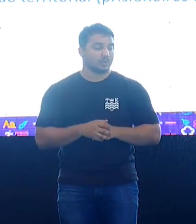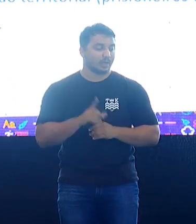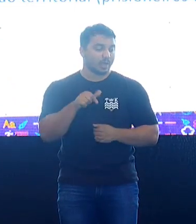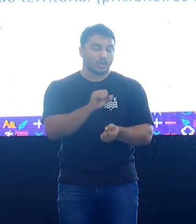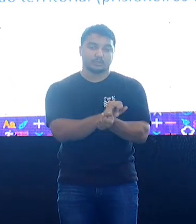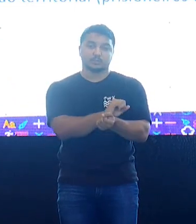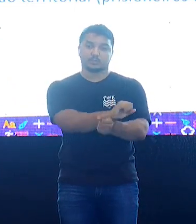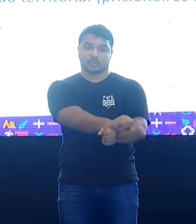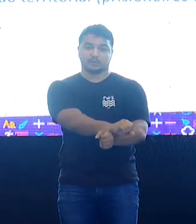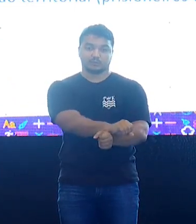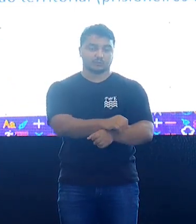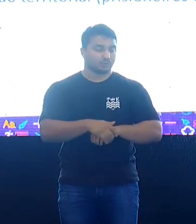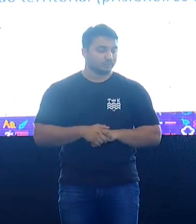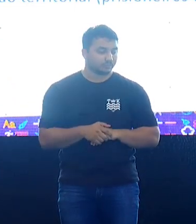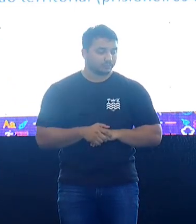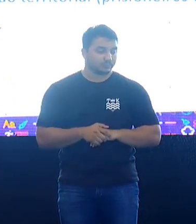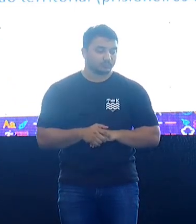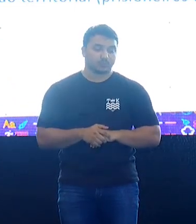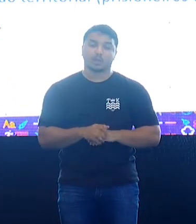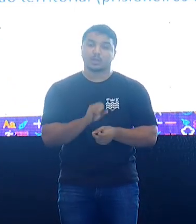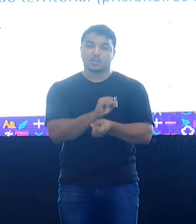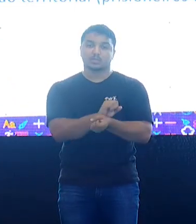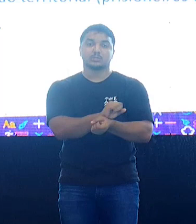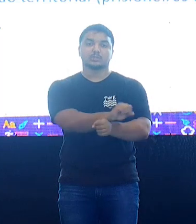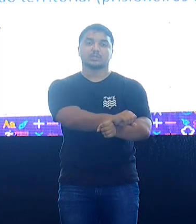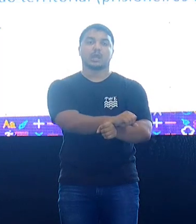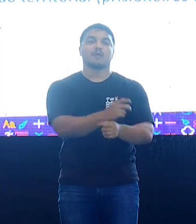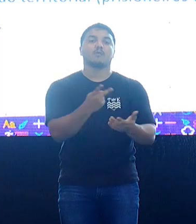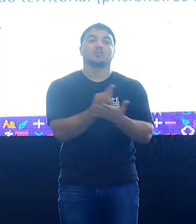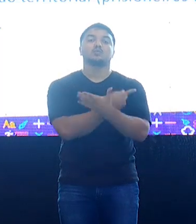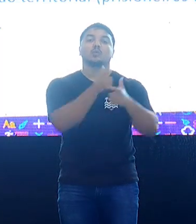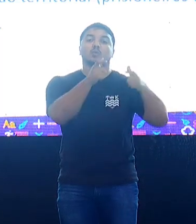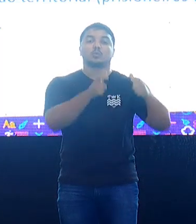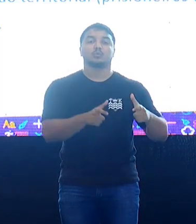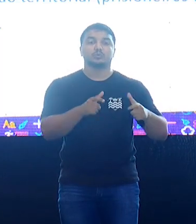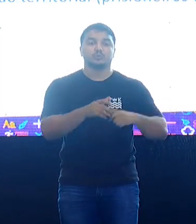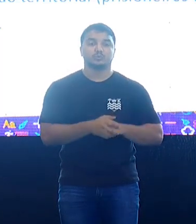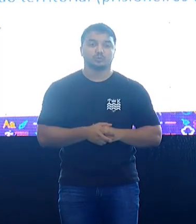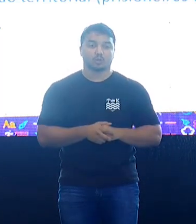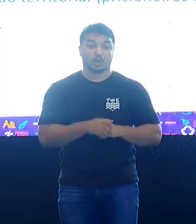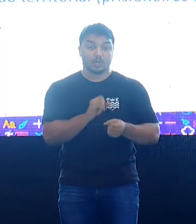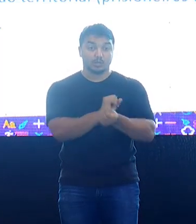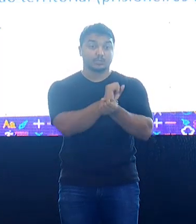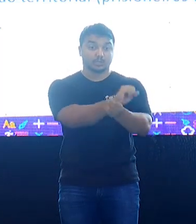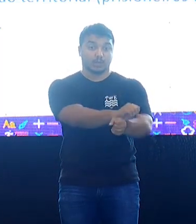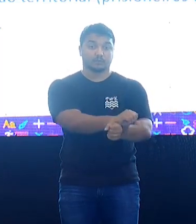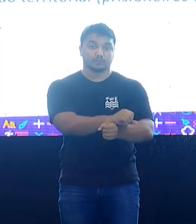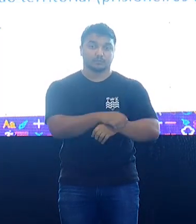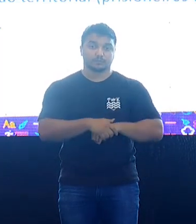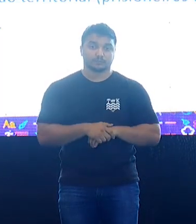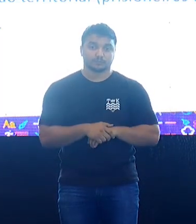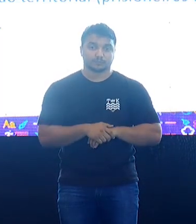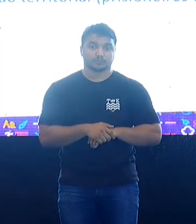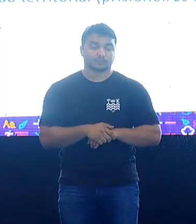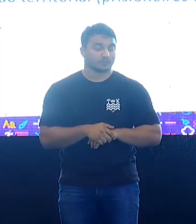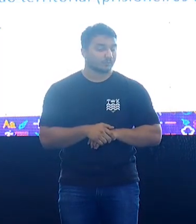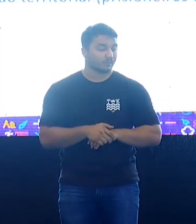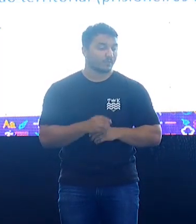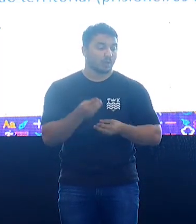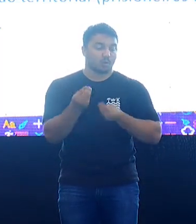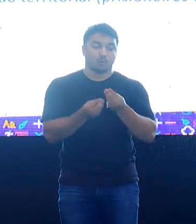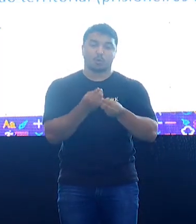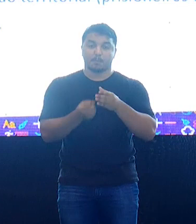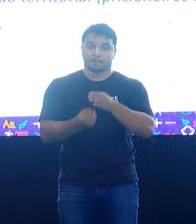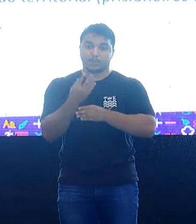escravista. Aonde é que esse modo de produção vai existir? Anota aí no teu caderno, ó. Bote assim, modo